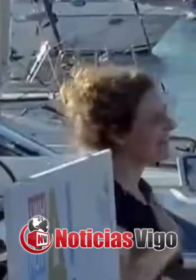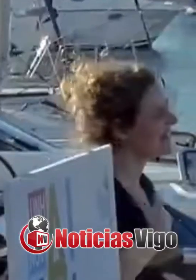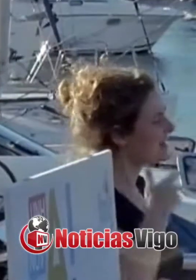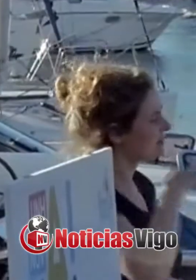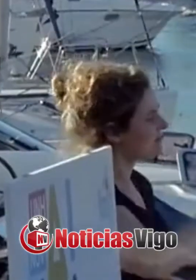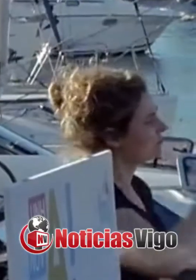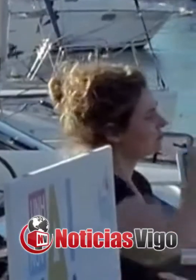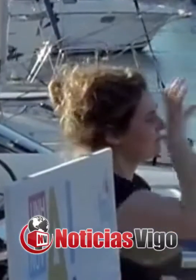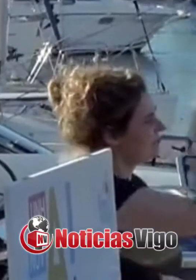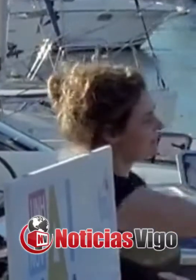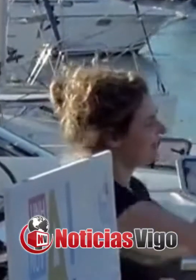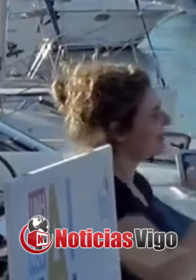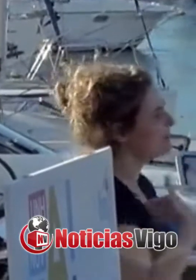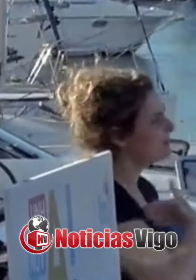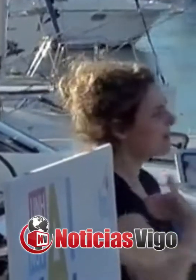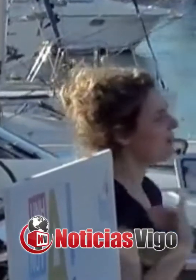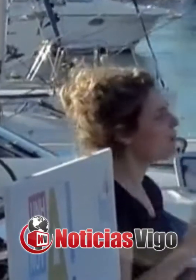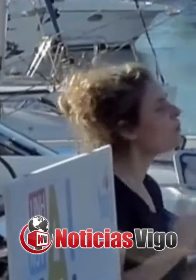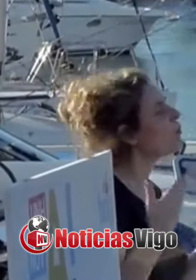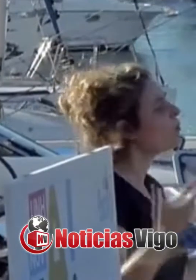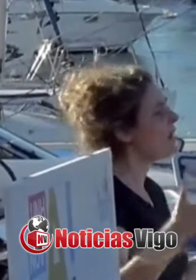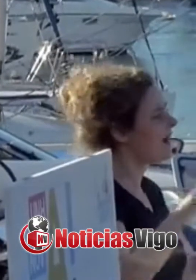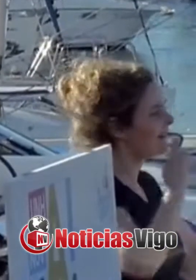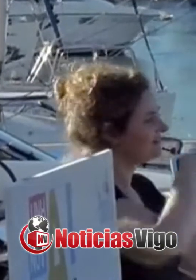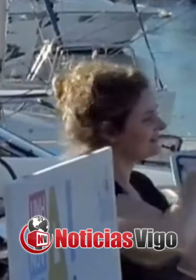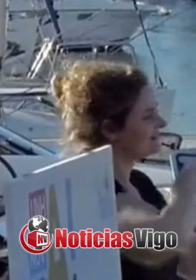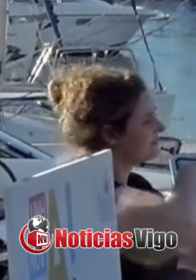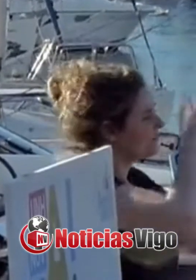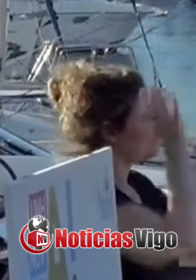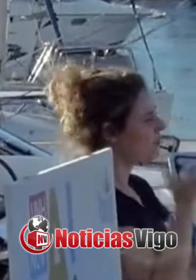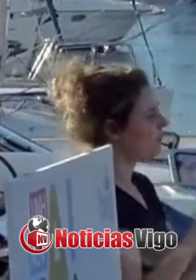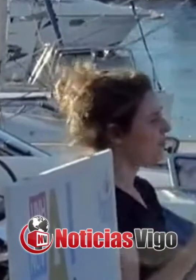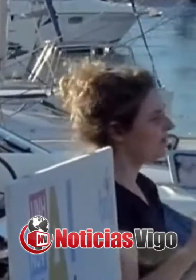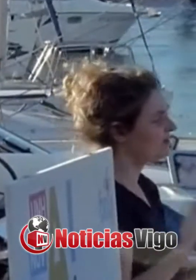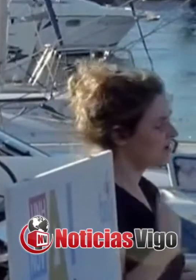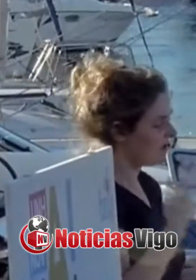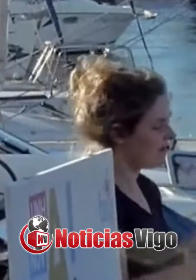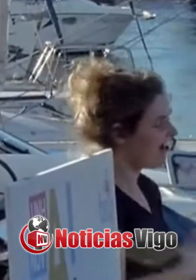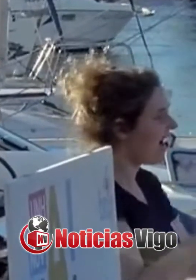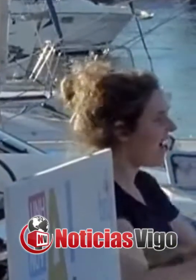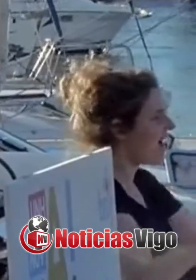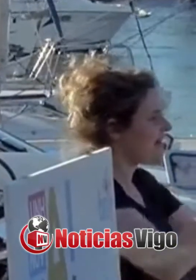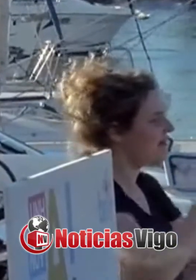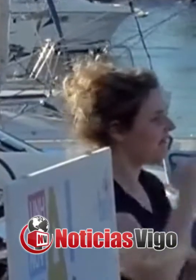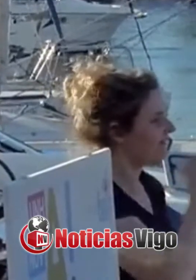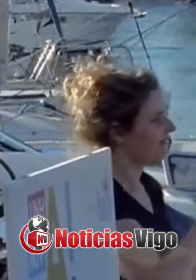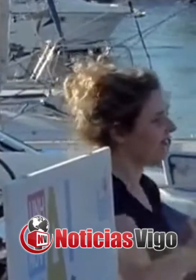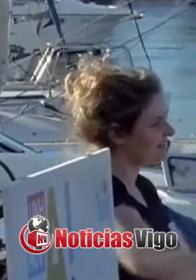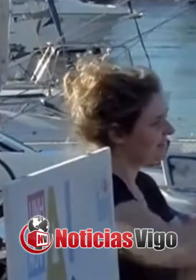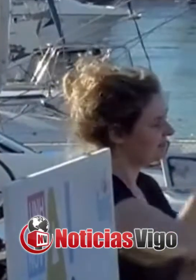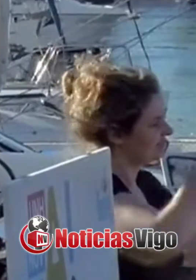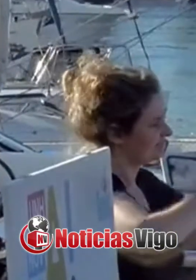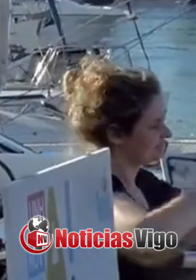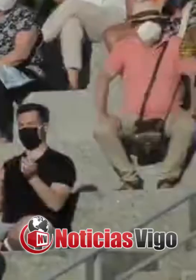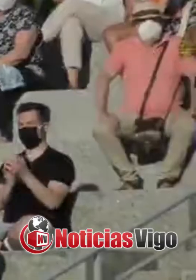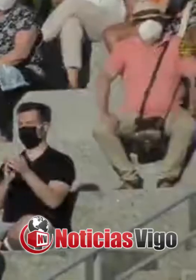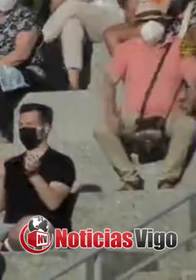este país e que papel queremos xogar no mundo. Así que adiante, que temos todo por construir.